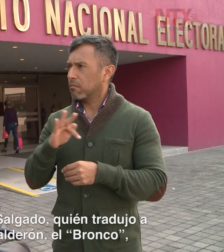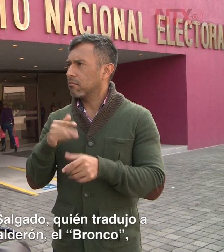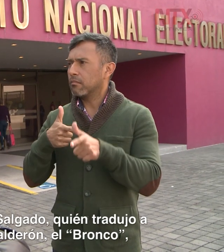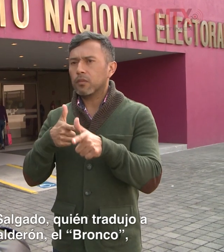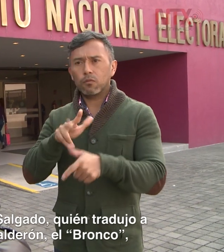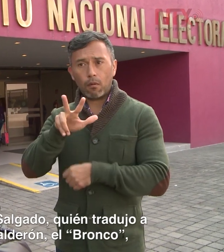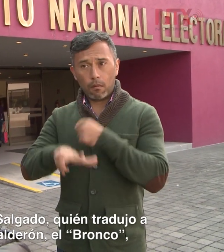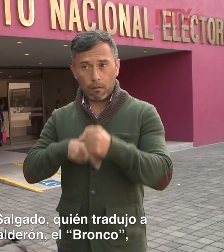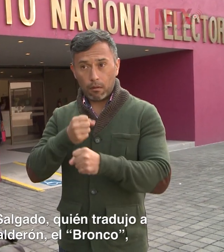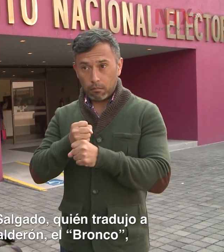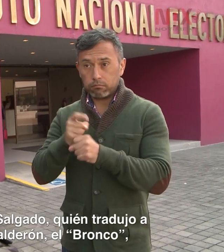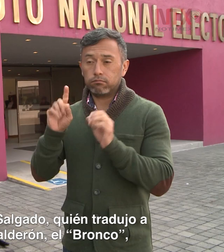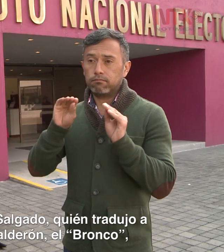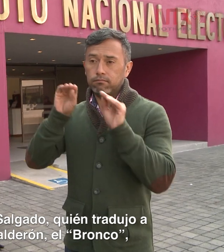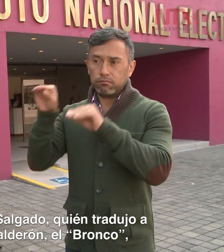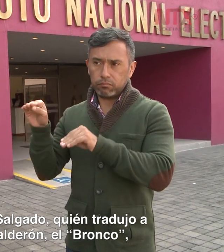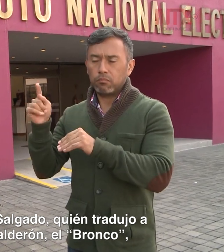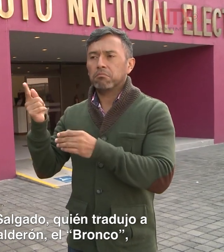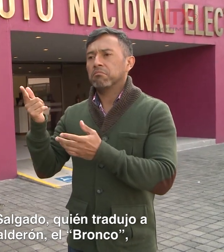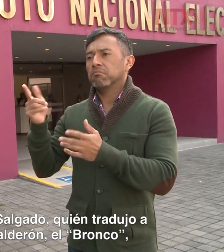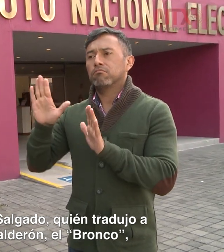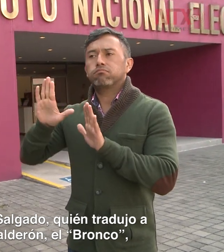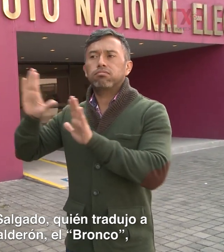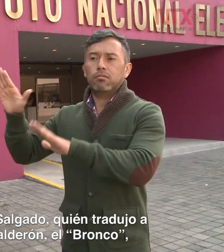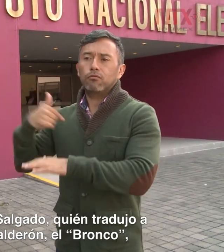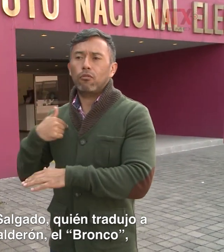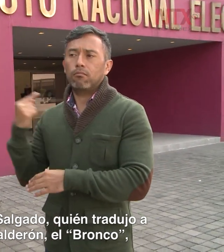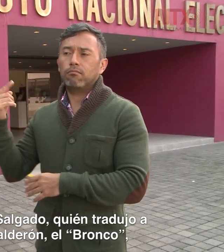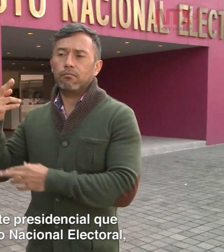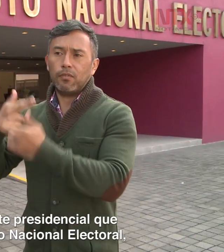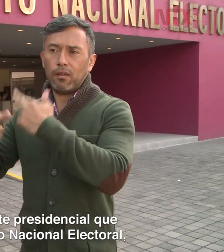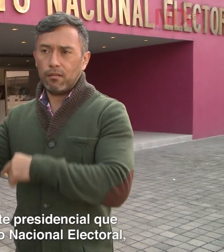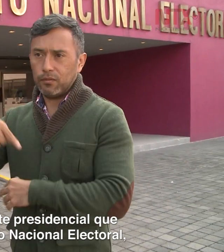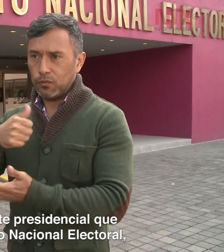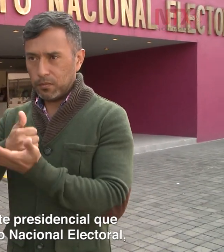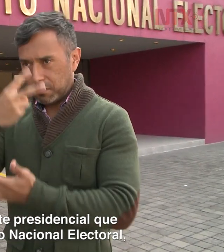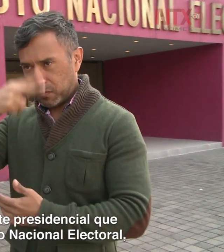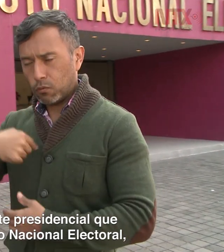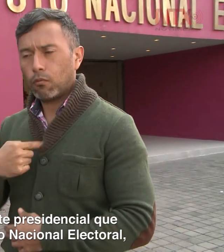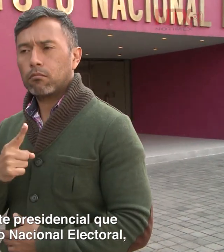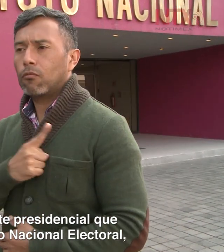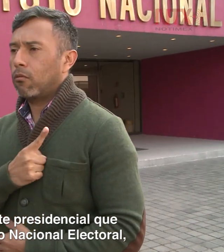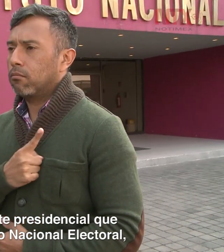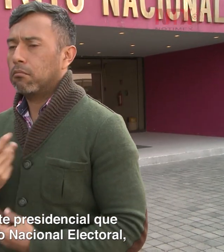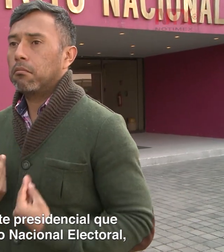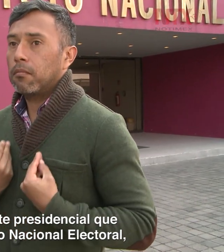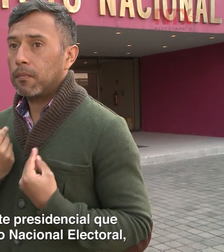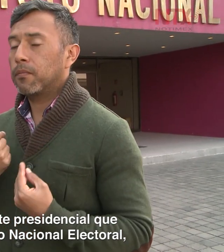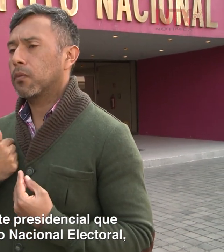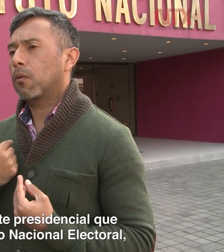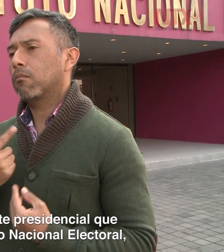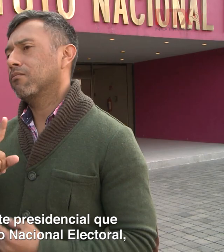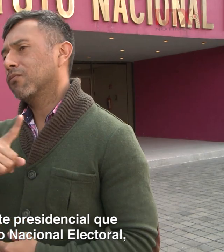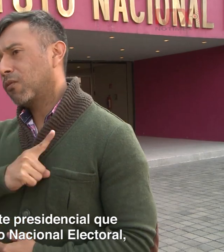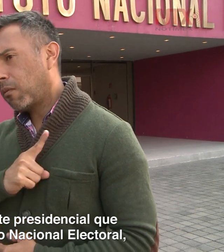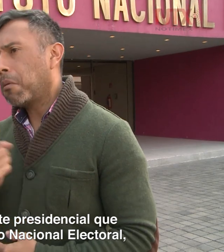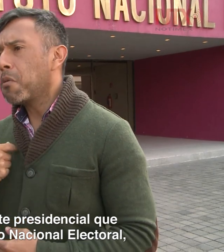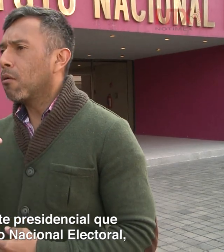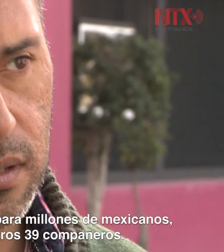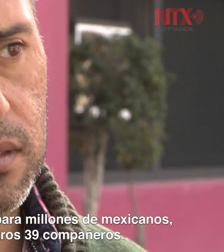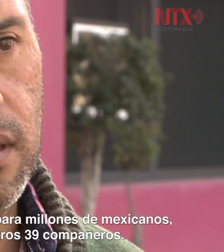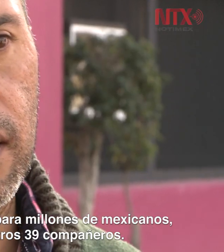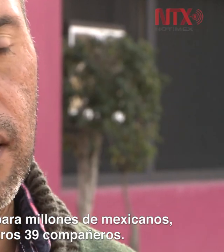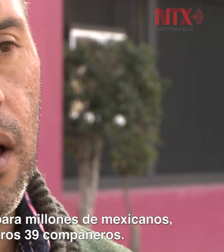Alexis Ariel Martínez Salgado, quien tradujo a Jaime Rodríguez Calderón el Bronco en el primer debate presidencial que organizó el Instituto Nacional Electoral,